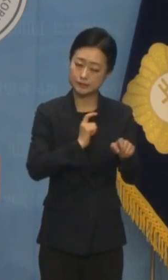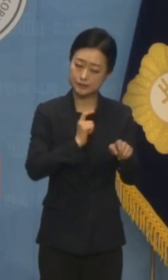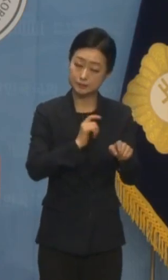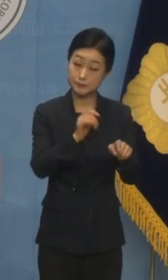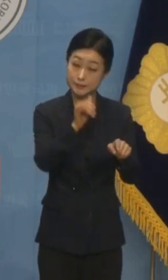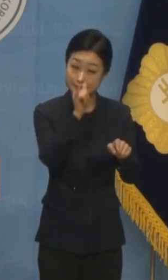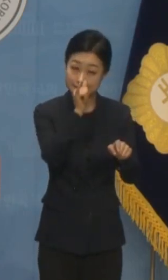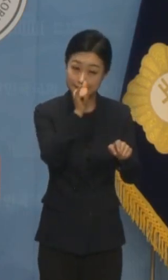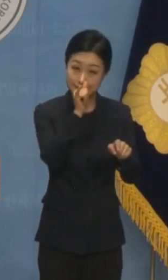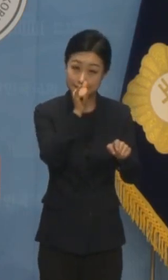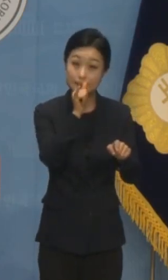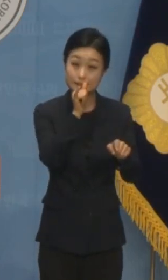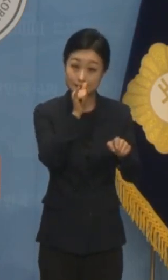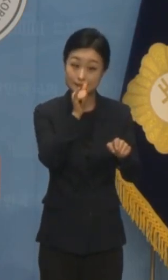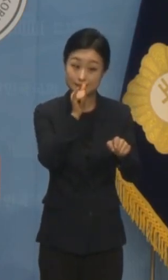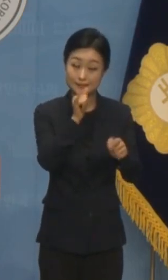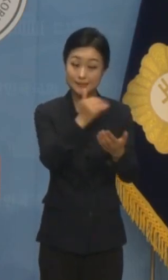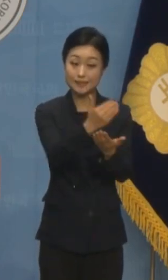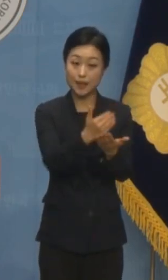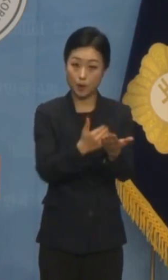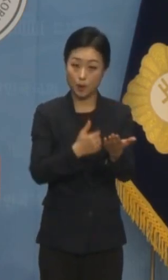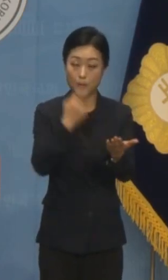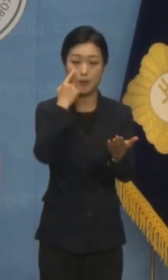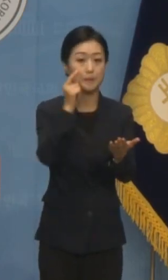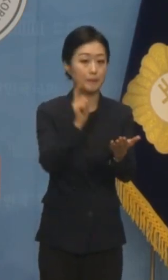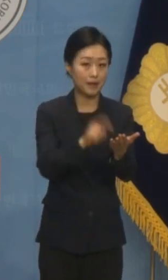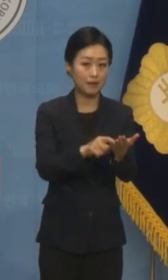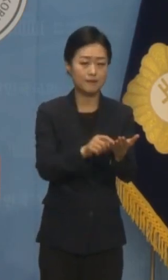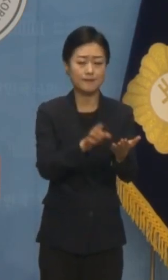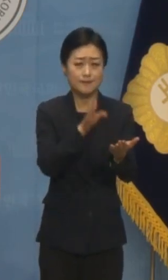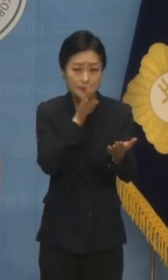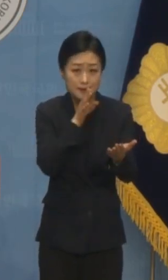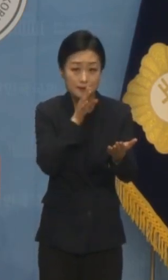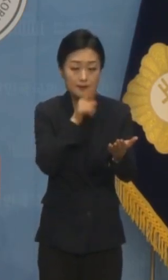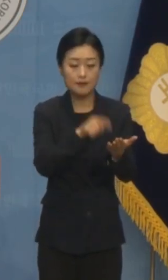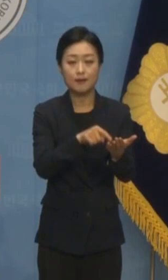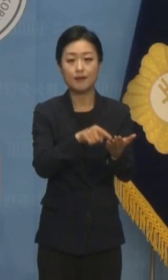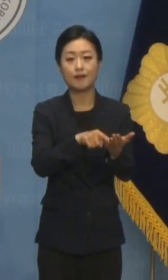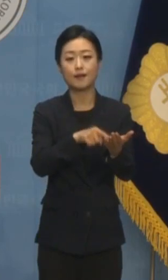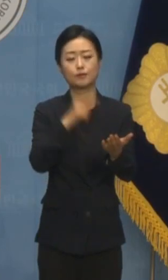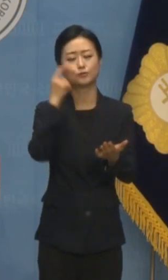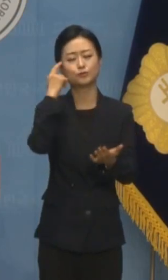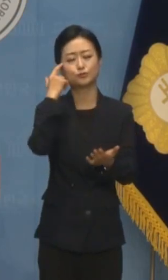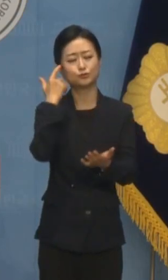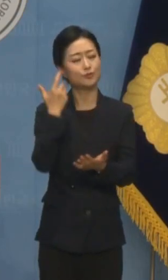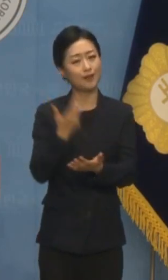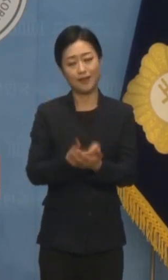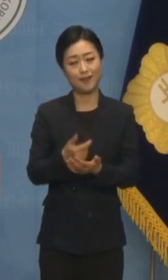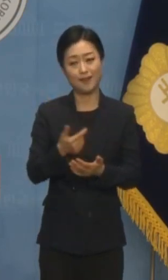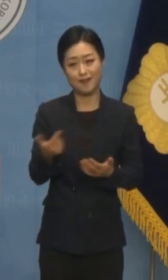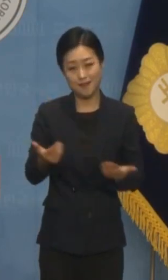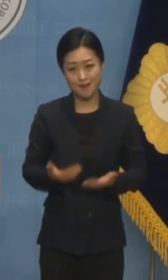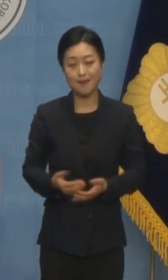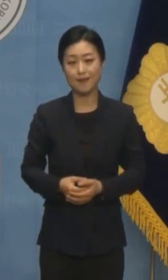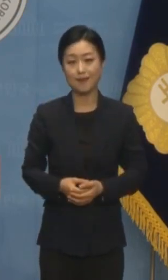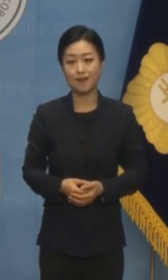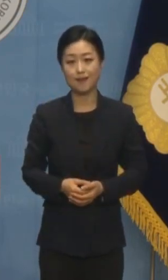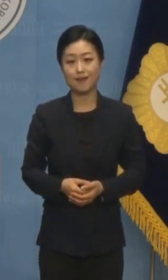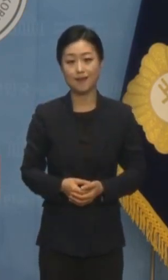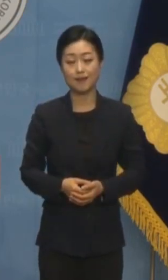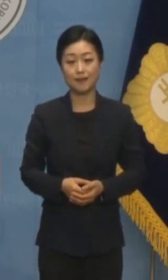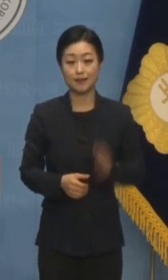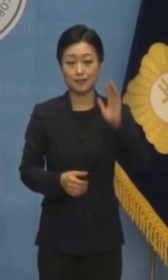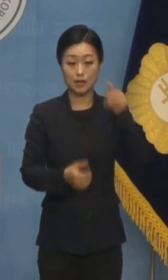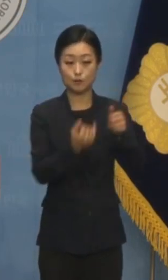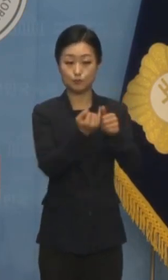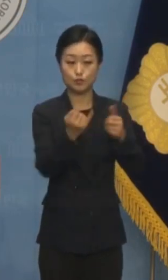있는 단서가 드러났습니다. 이것이 사실이라면 참으로 경천동지할 일입니다. 대통령